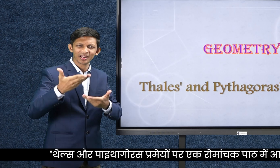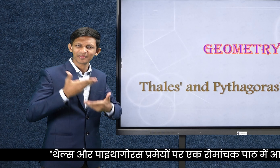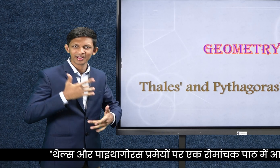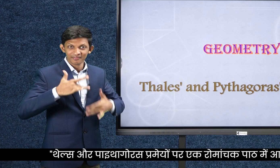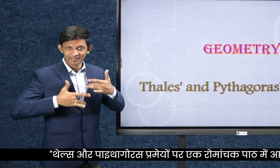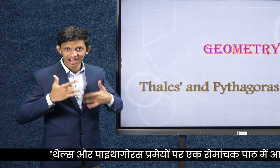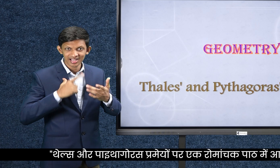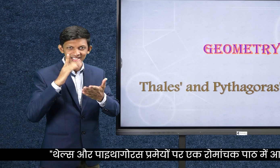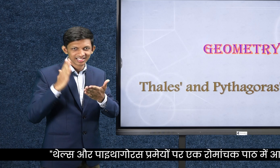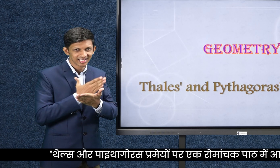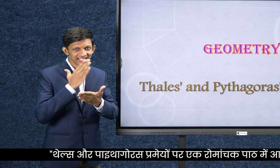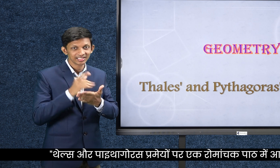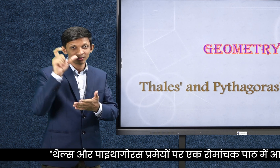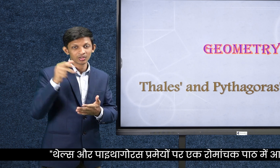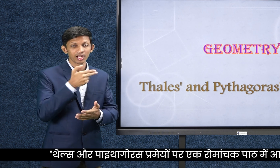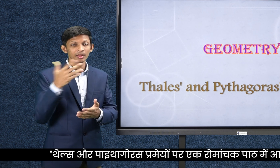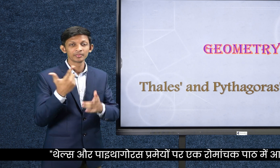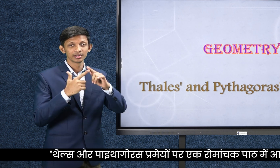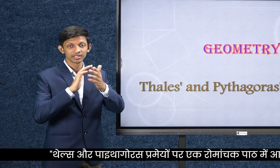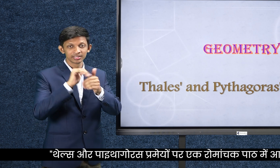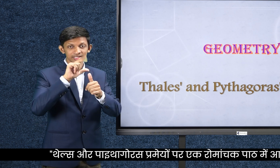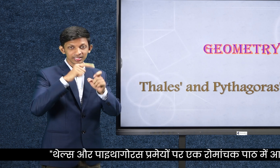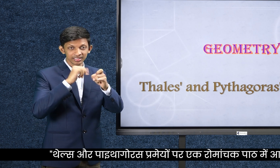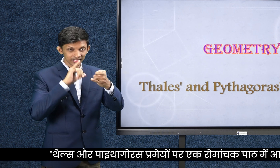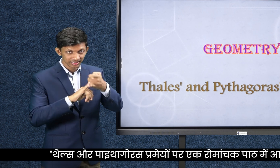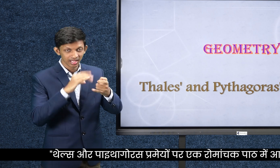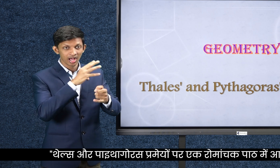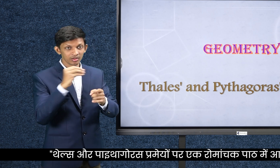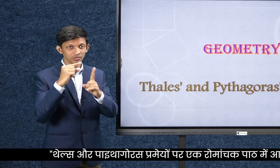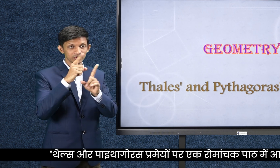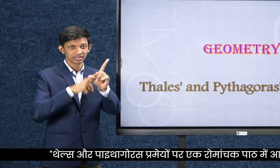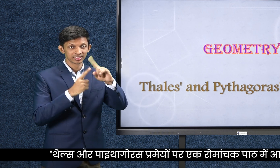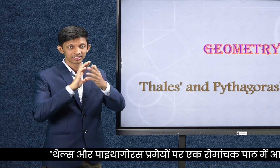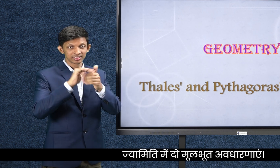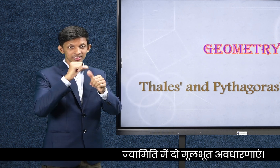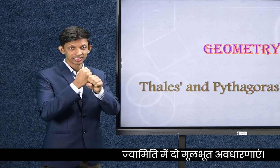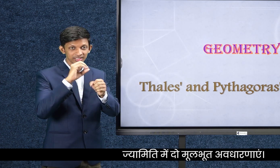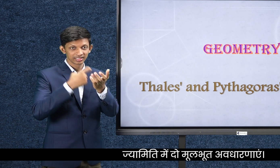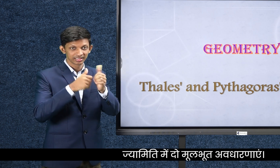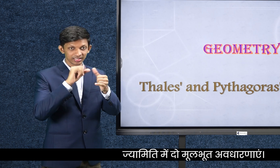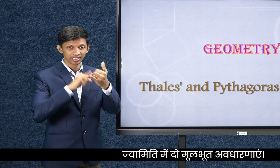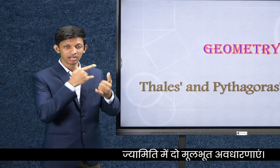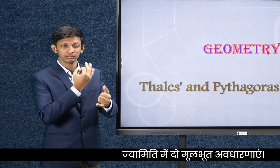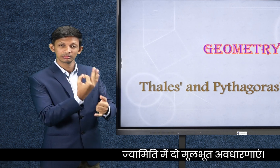तेल्स और पाइथागोरस प्रमेयों पर एक रोमांचक पाठ में आपका स्वागत है। ज्यामिति में दो